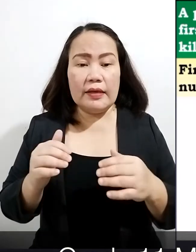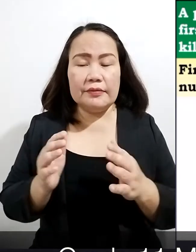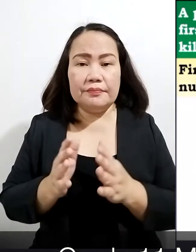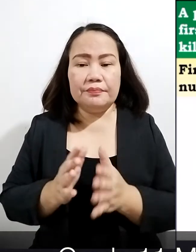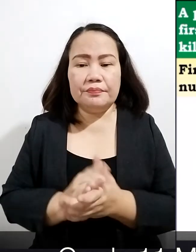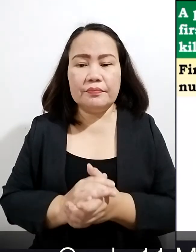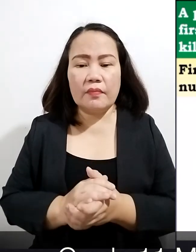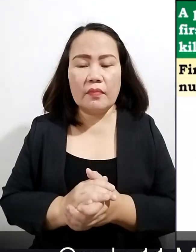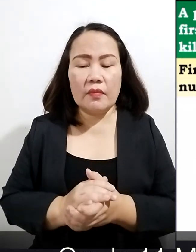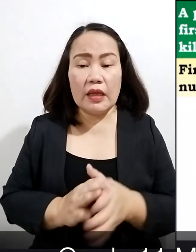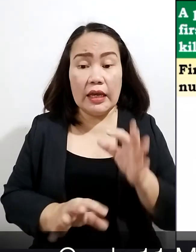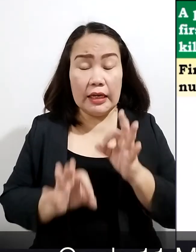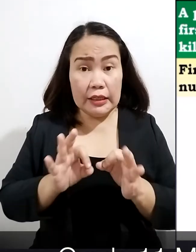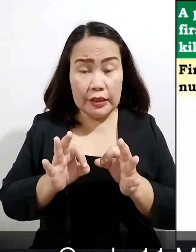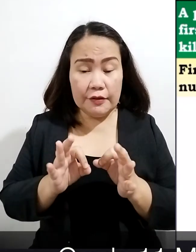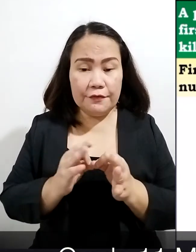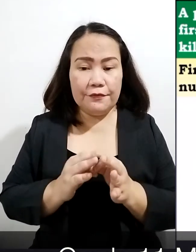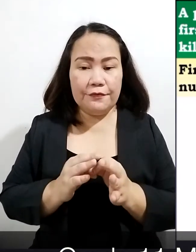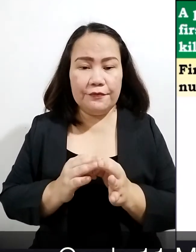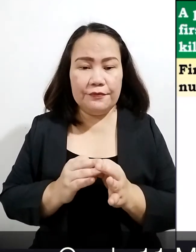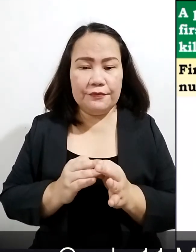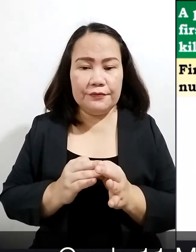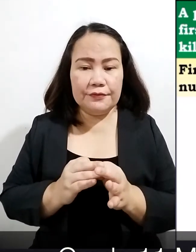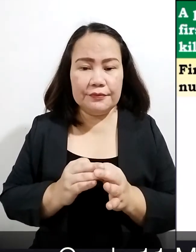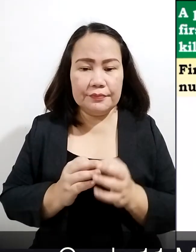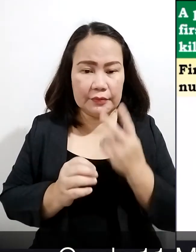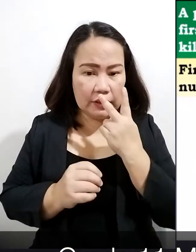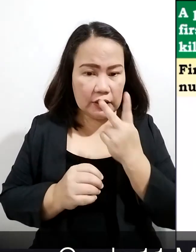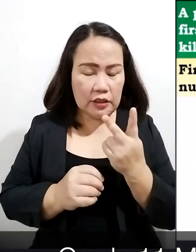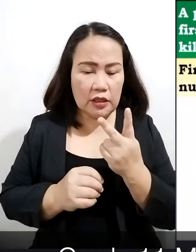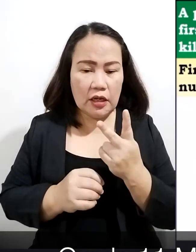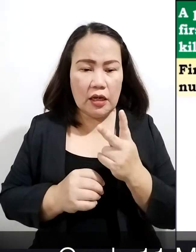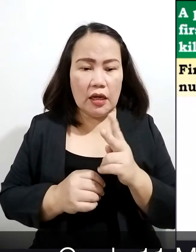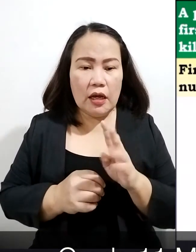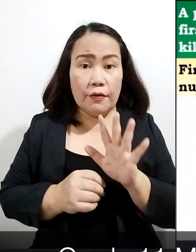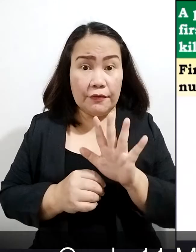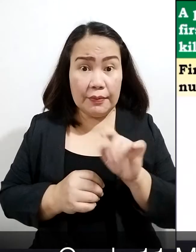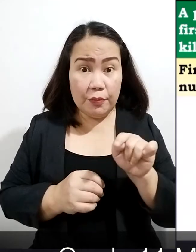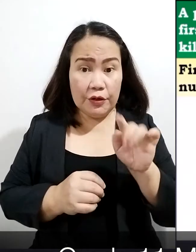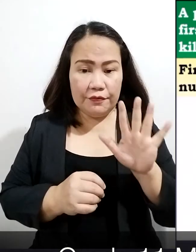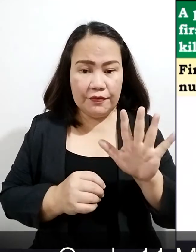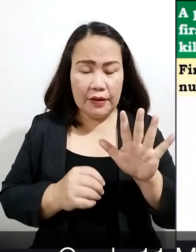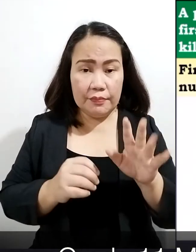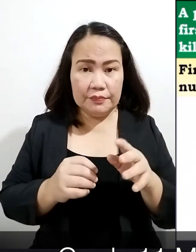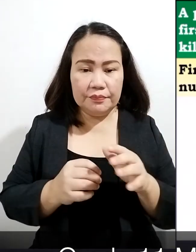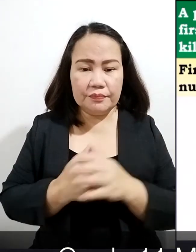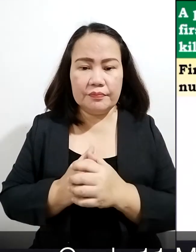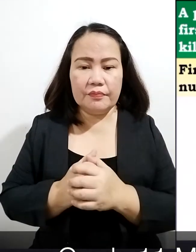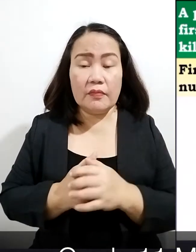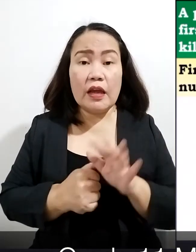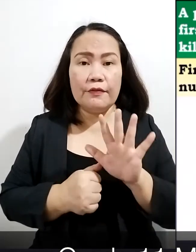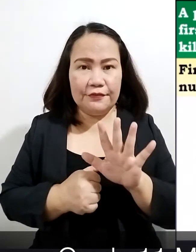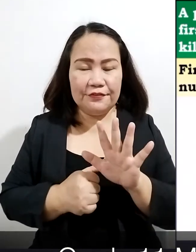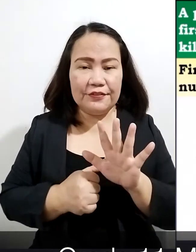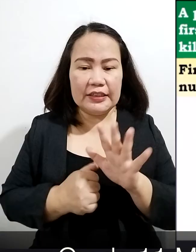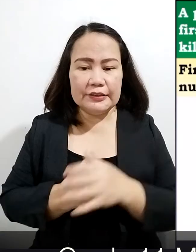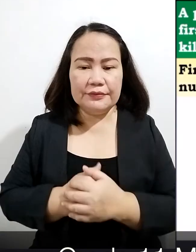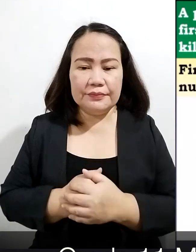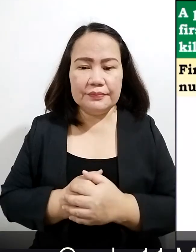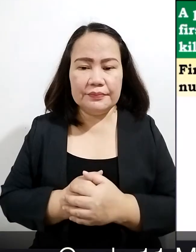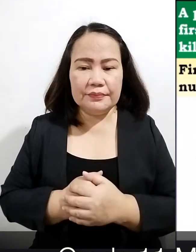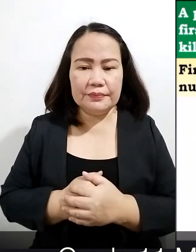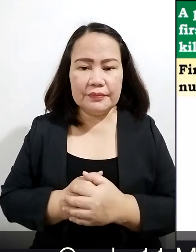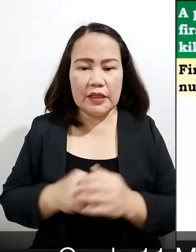tayo ay magra-round down. Kung halimbawa ang nasa loob ng floor brackets ay 5.5, ito ay katumbas lang din ng